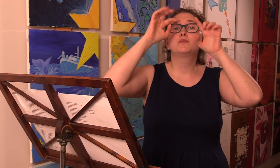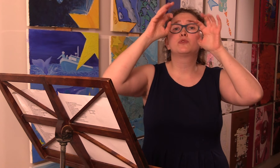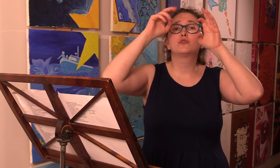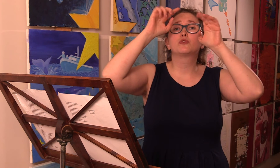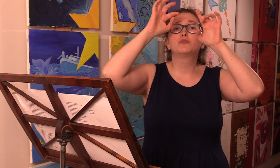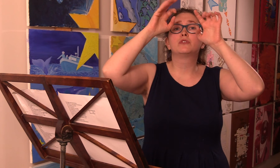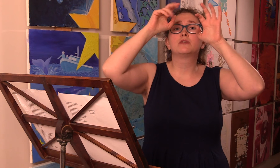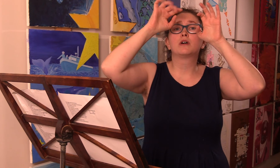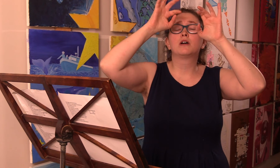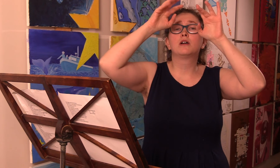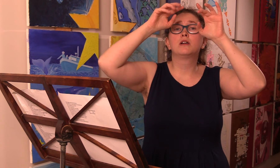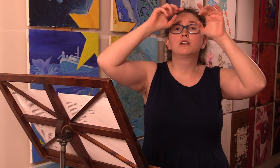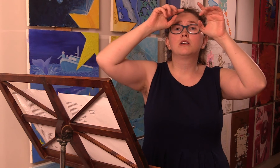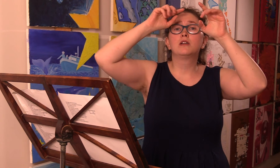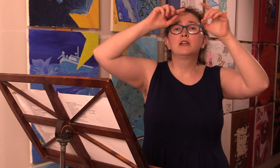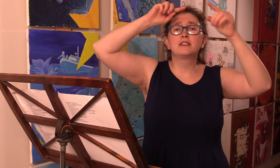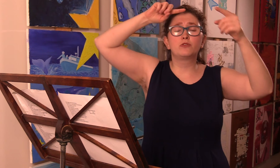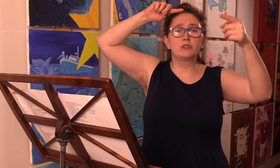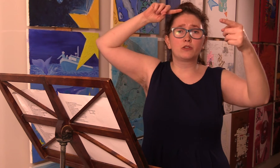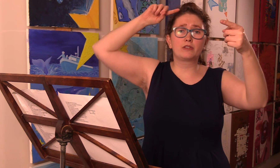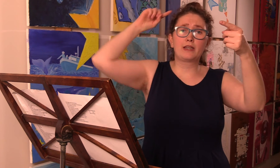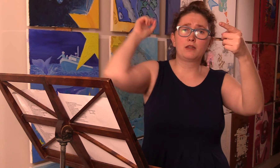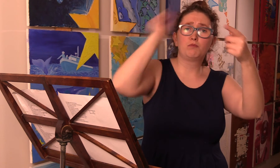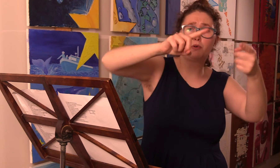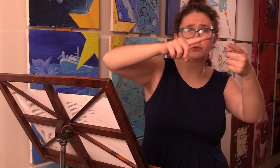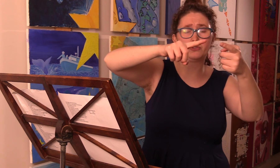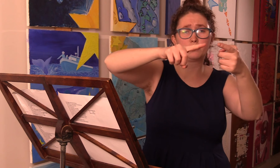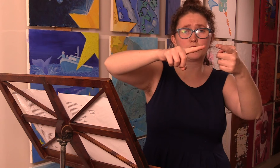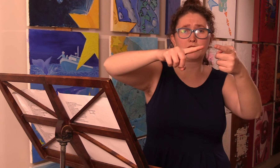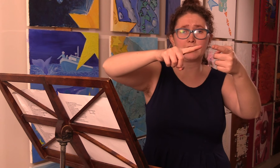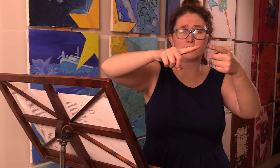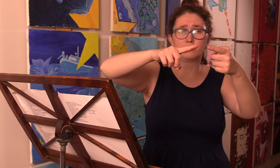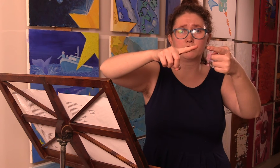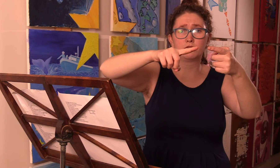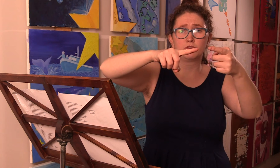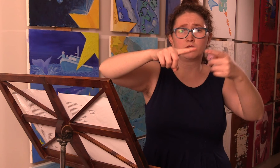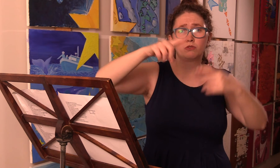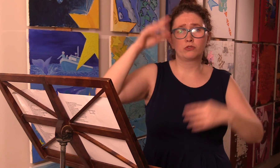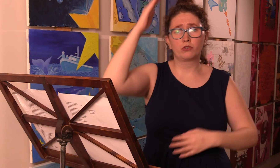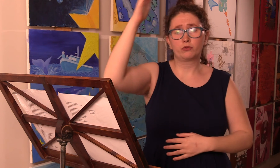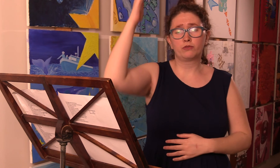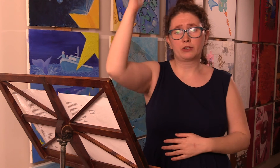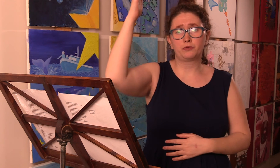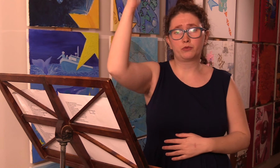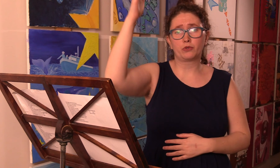tiptoe jusqu'au bout de tes doigts. Si tu tires le trait, bold, droit vers l'avant, on s'en retourne vers le futur.